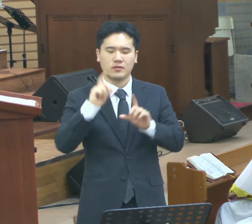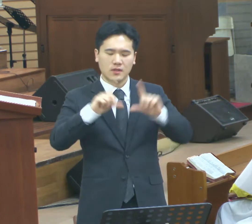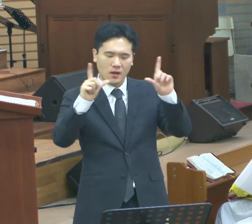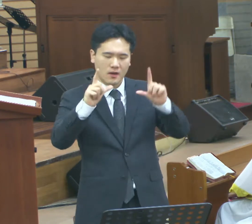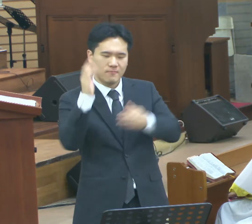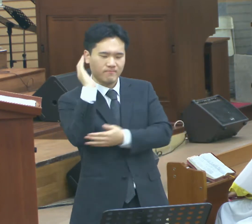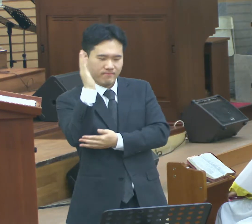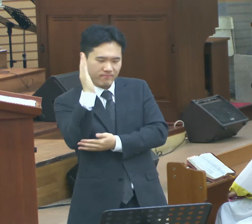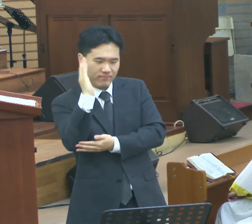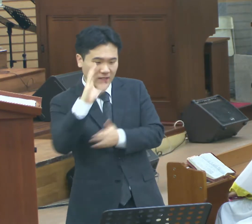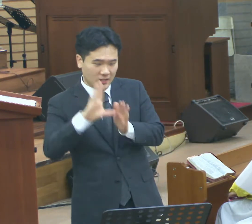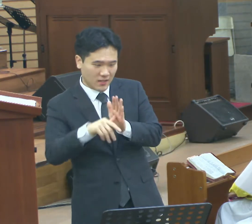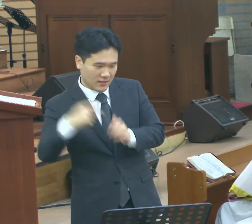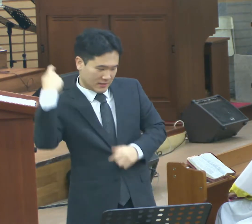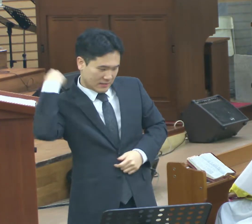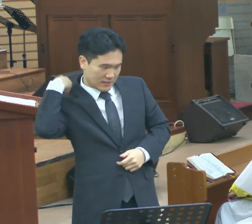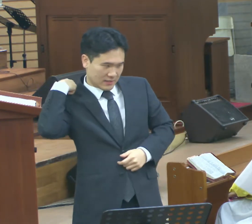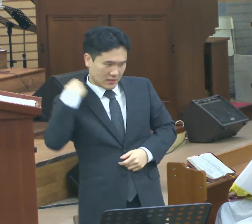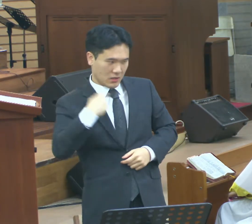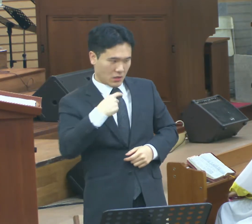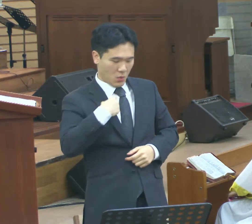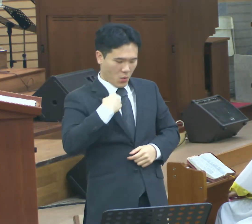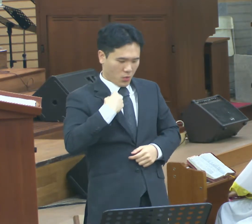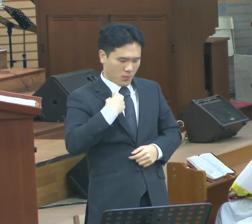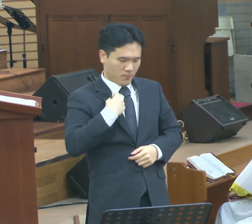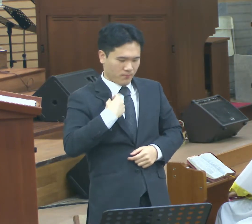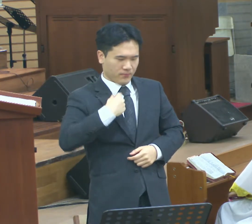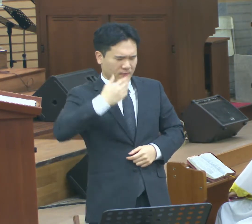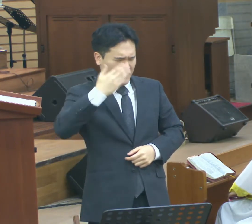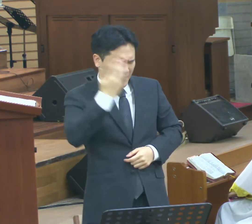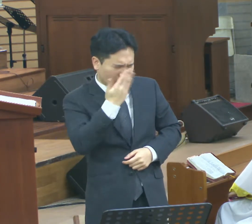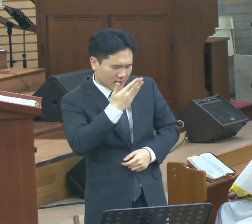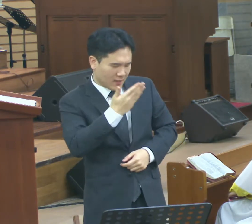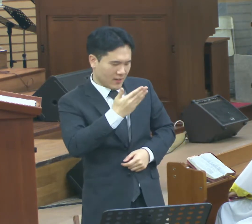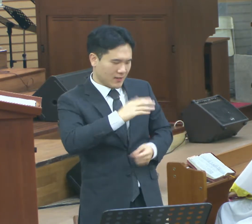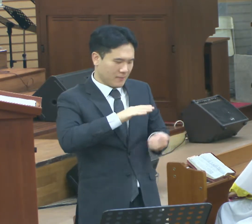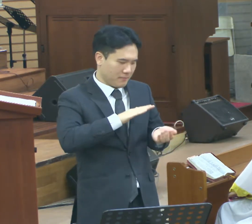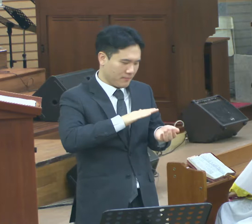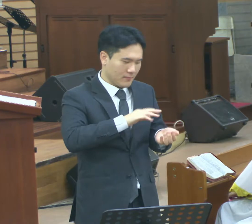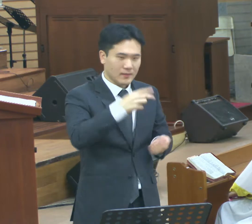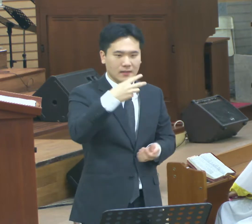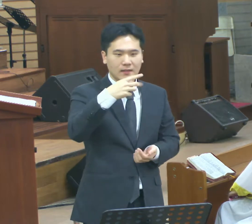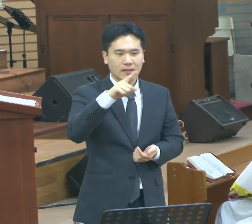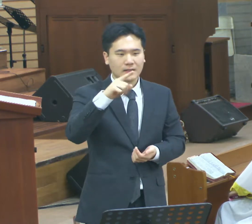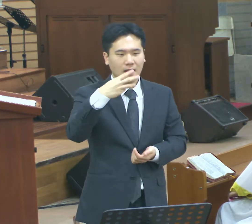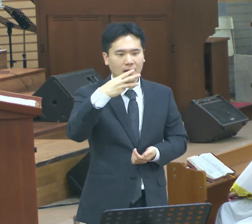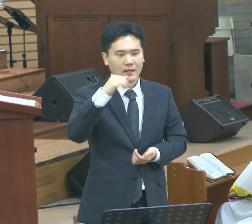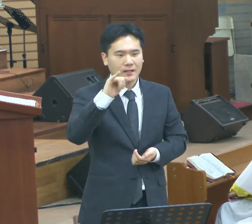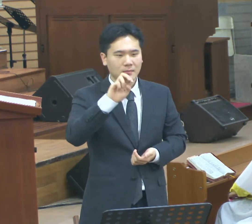않은 옷을 입도록 항상 깨끗하게 다려가지고 딱 걸어놔요.